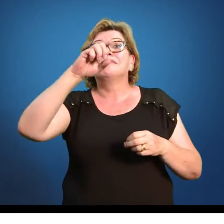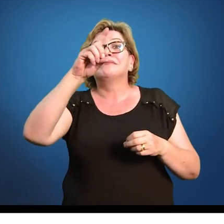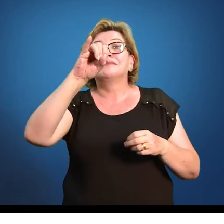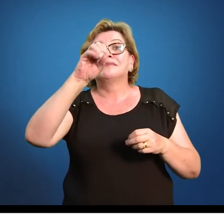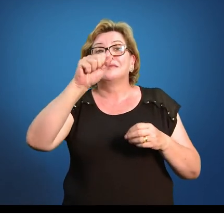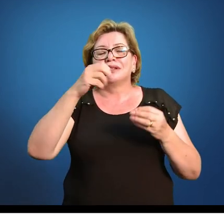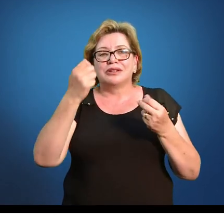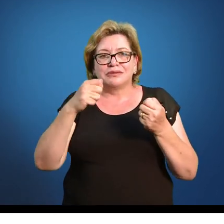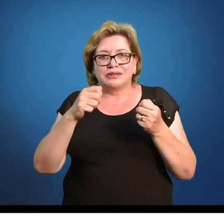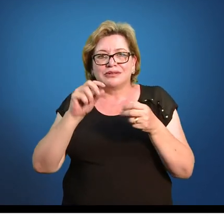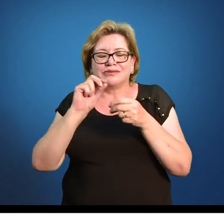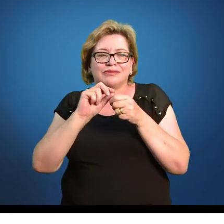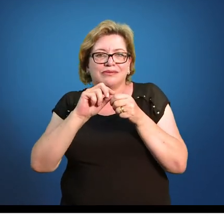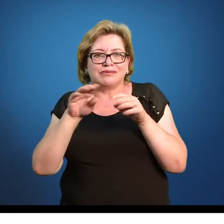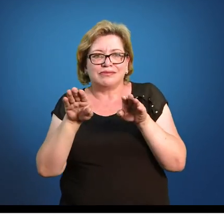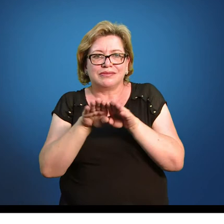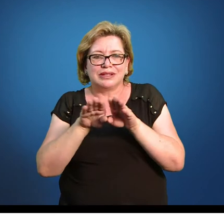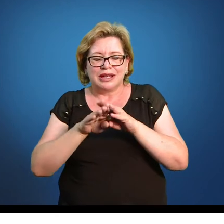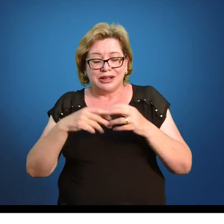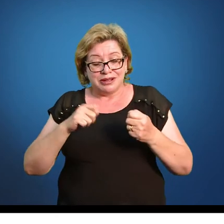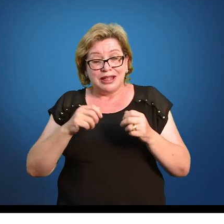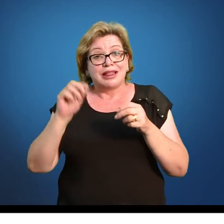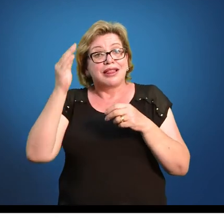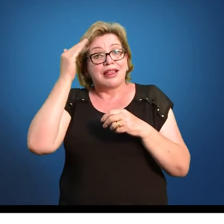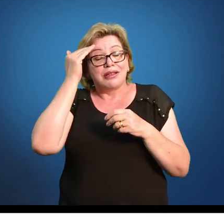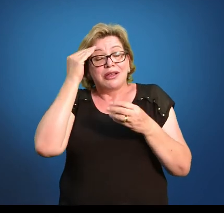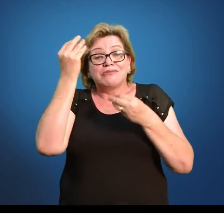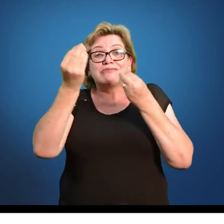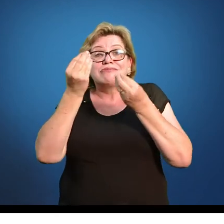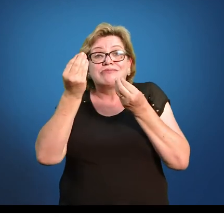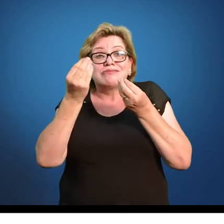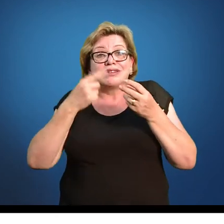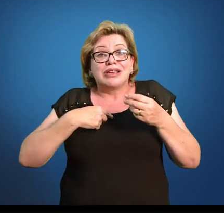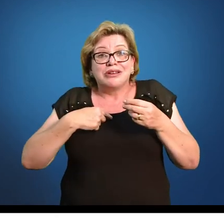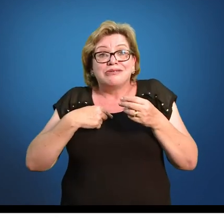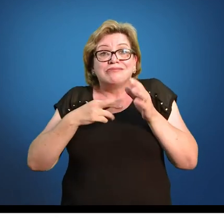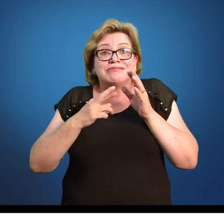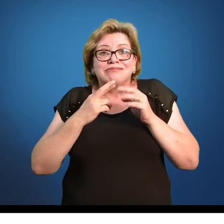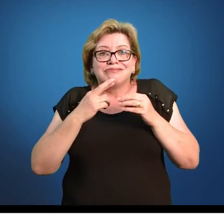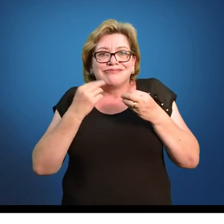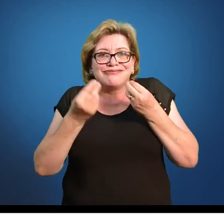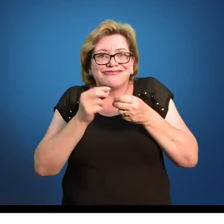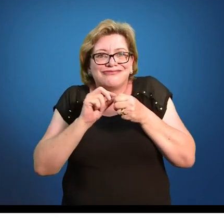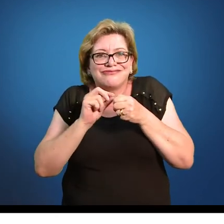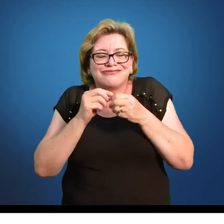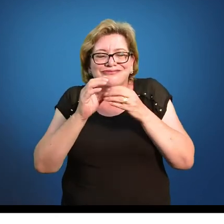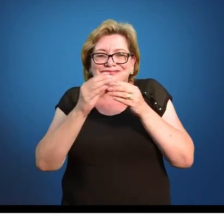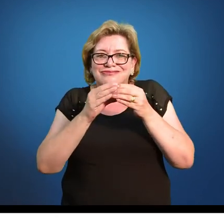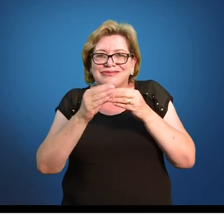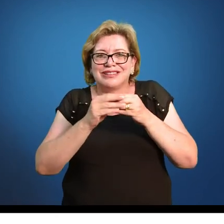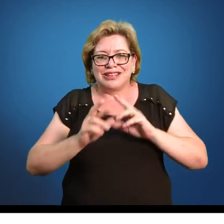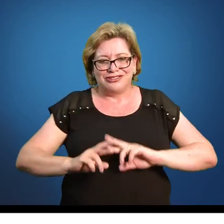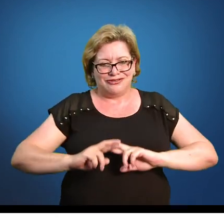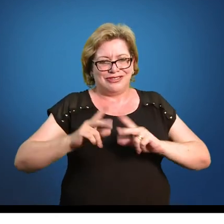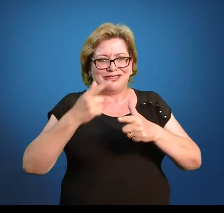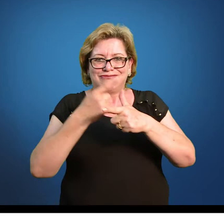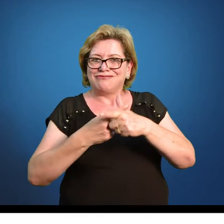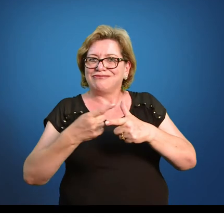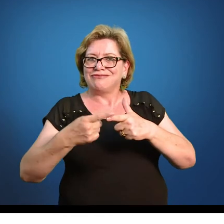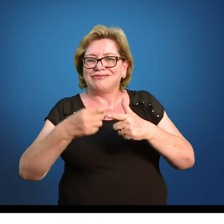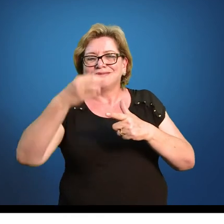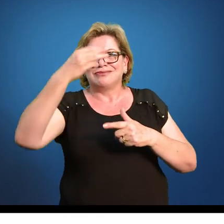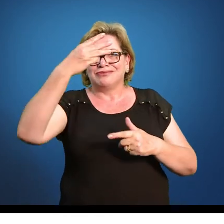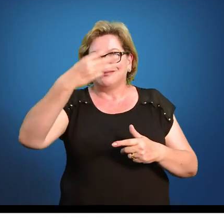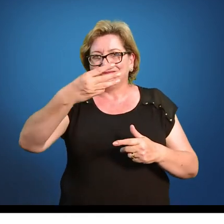Eu também preciso saber como é que eu fui, né, nesse concurso e eu preciso do meu resultado final. Diferente da média aritmética, onde a